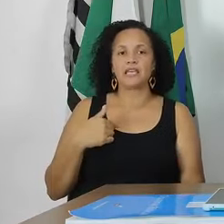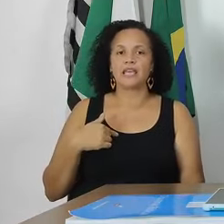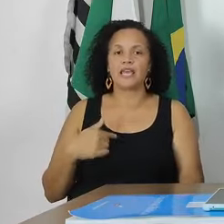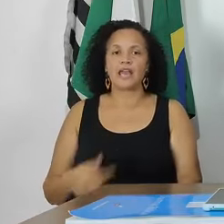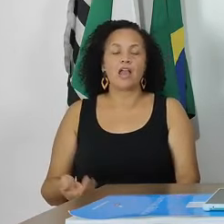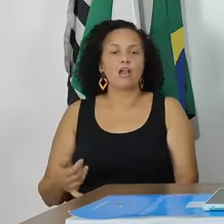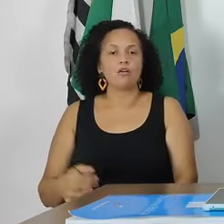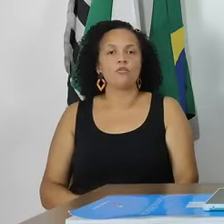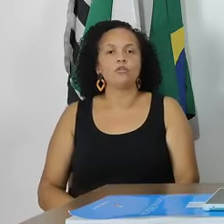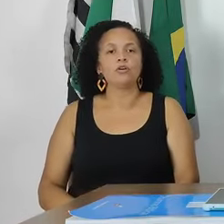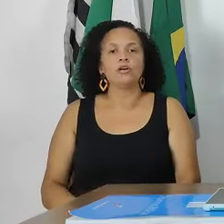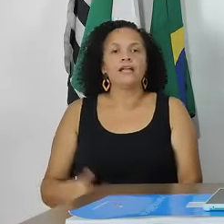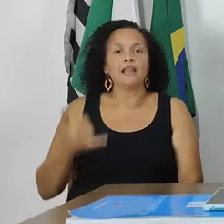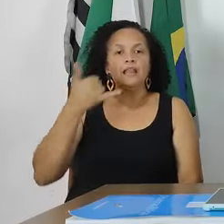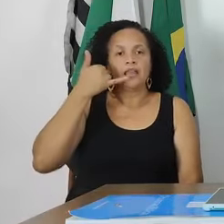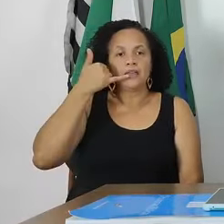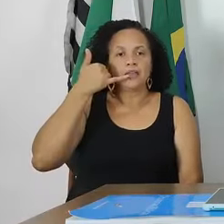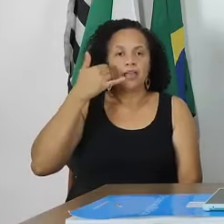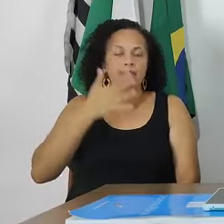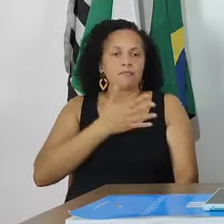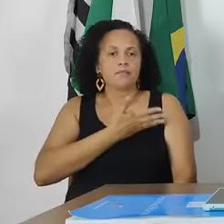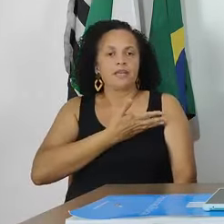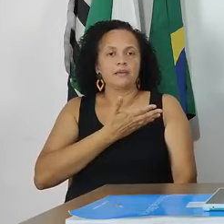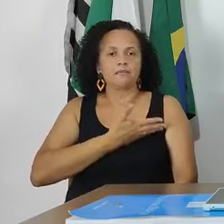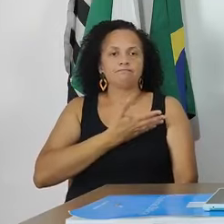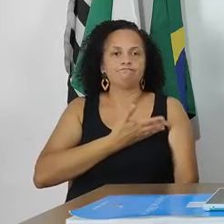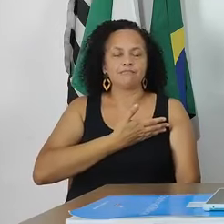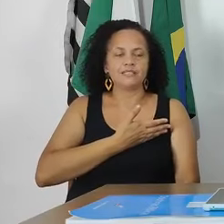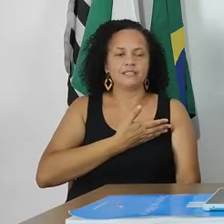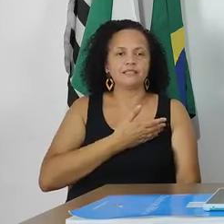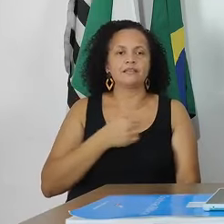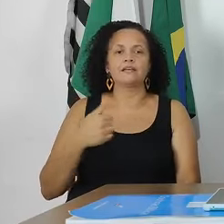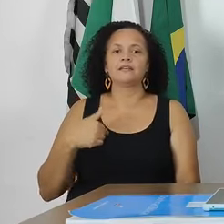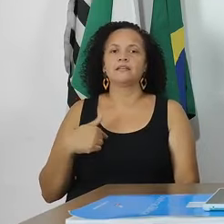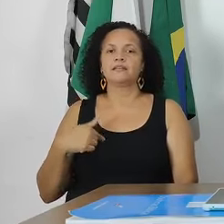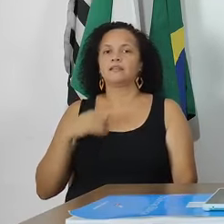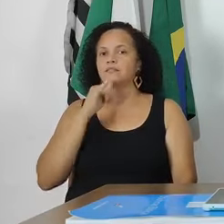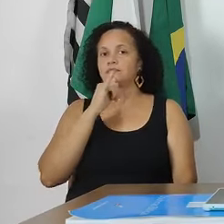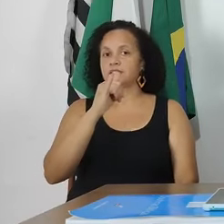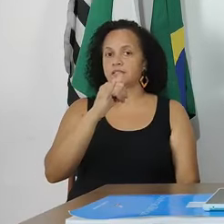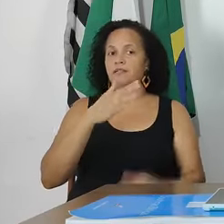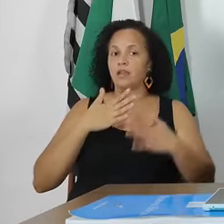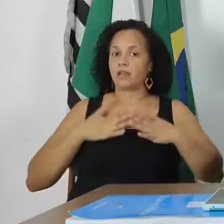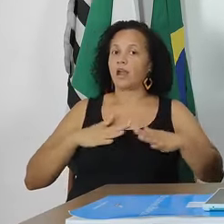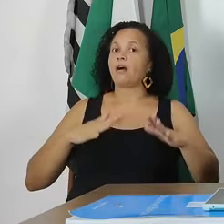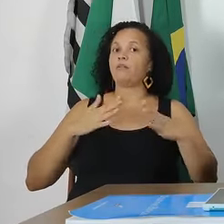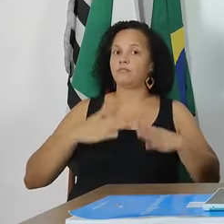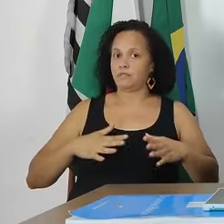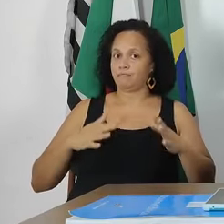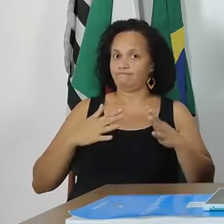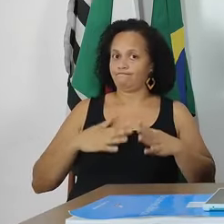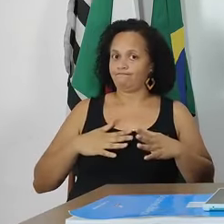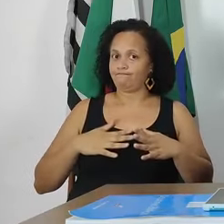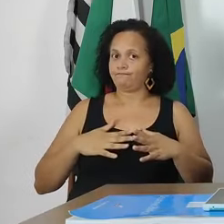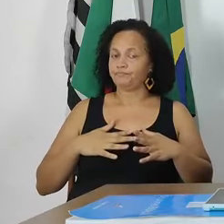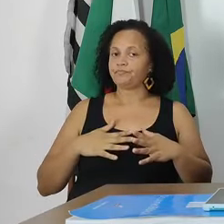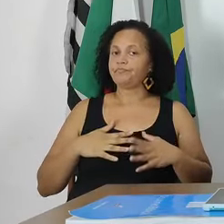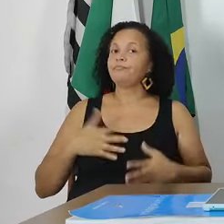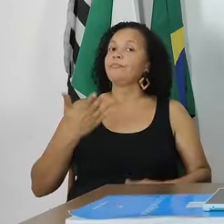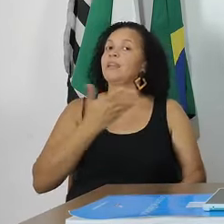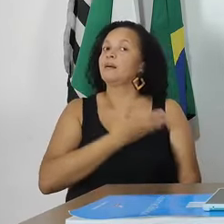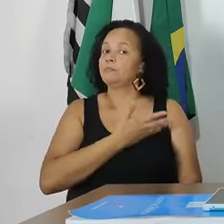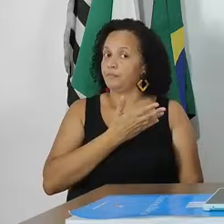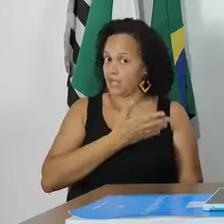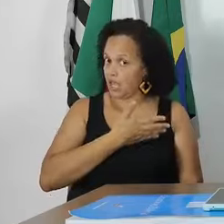essa pregação foi para mim. Eu falei, amiga, toma a decisão certa, vai buscar de